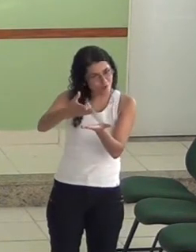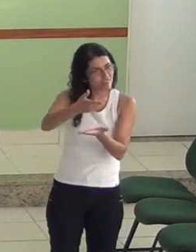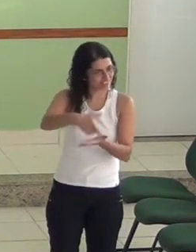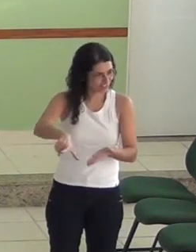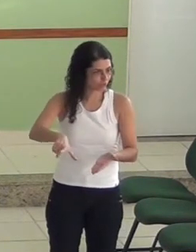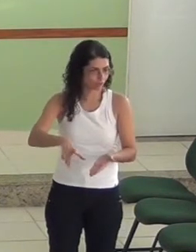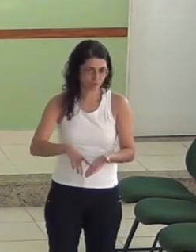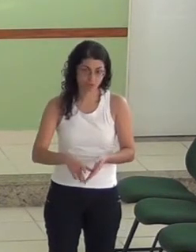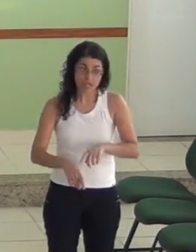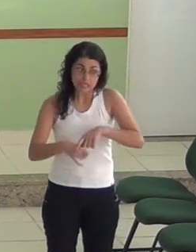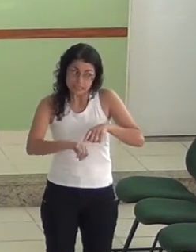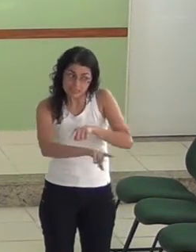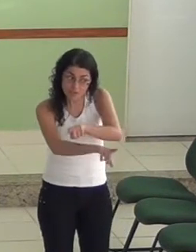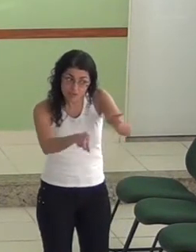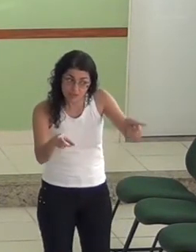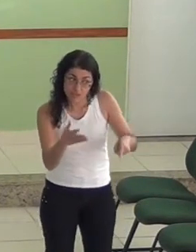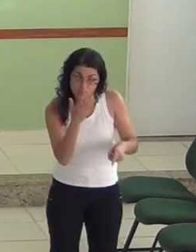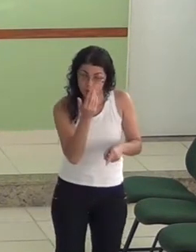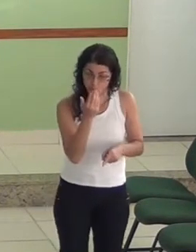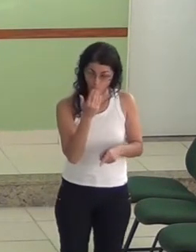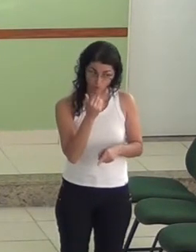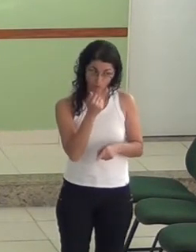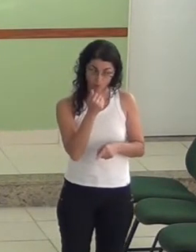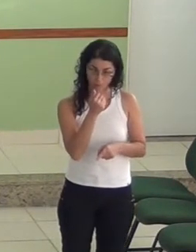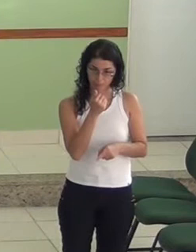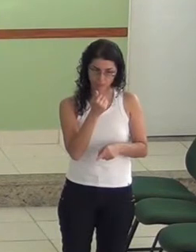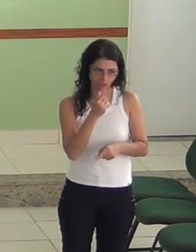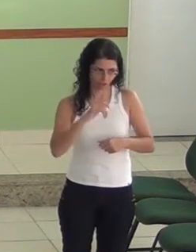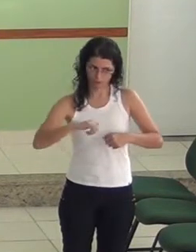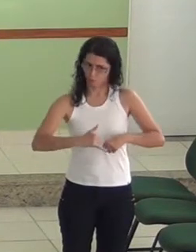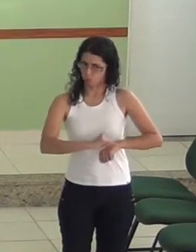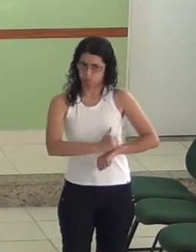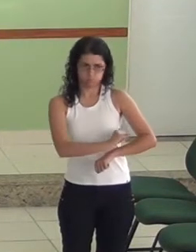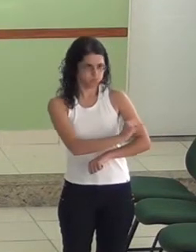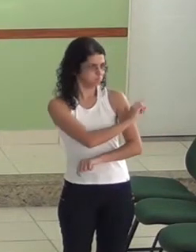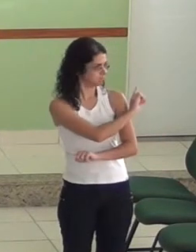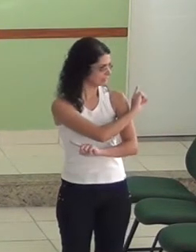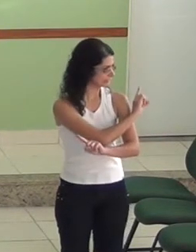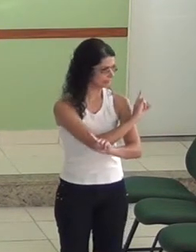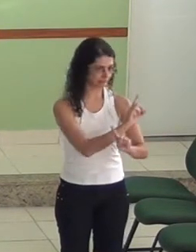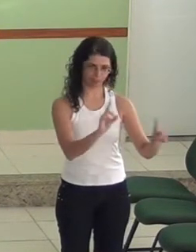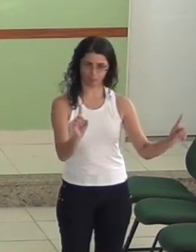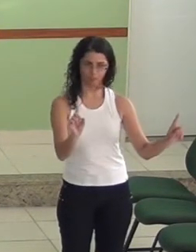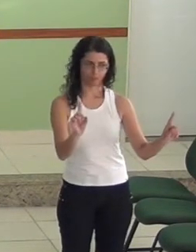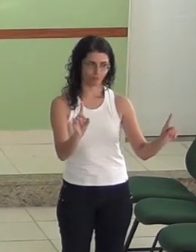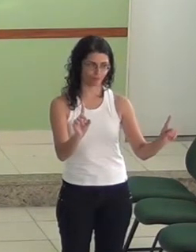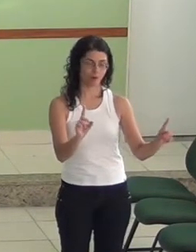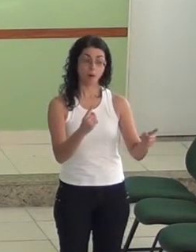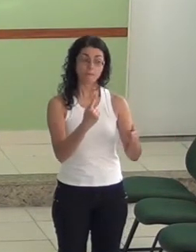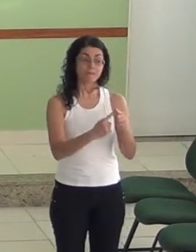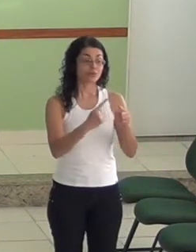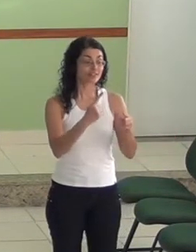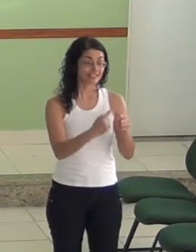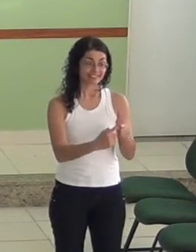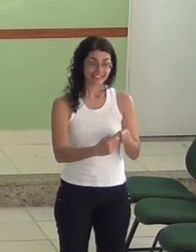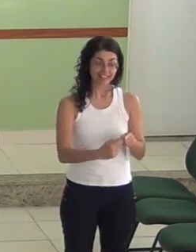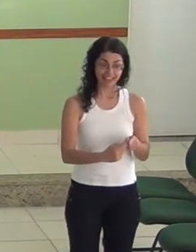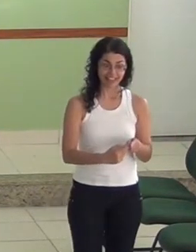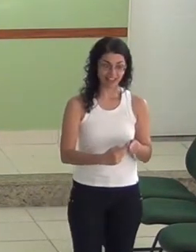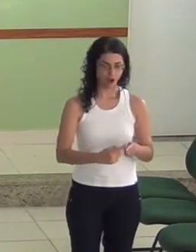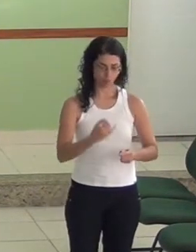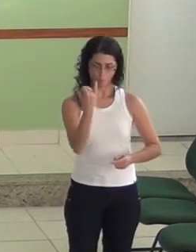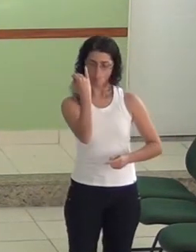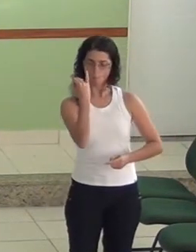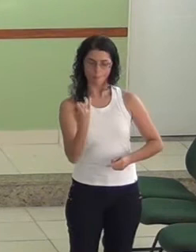que comer na cantina não importa, porque é para missões. Então deixe, deu tempo de janeiro você se